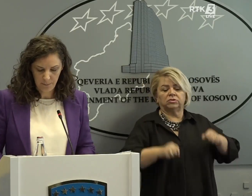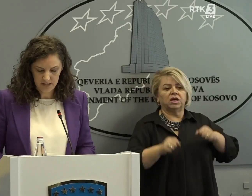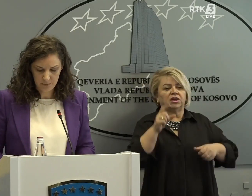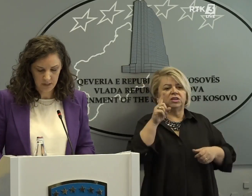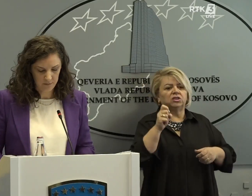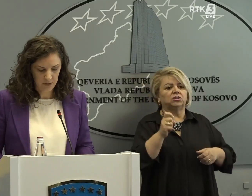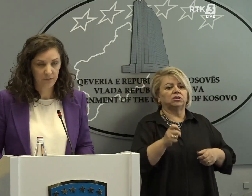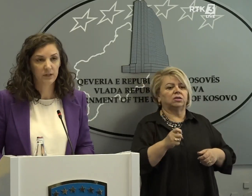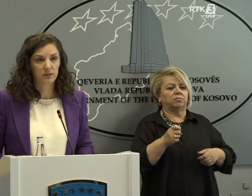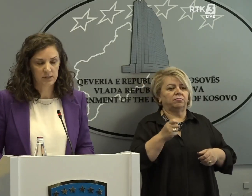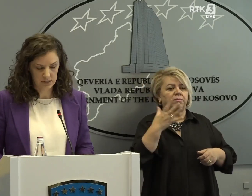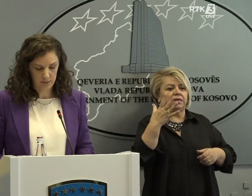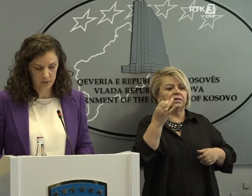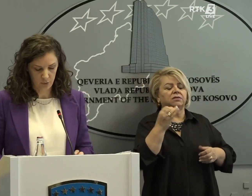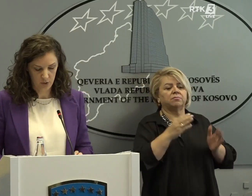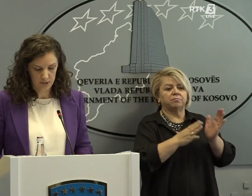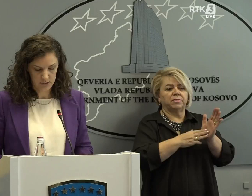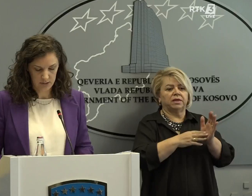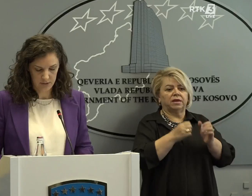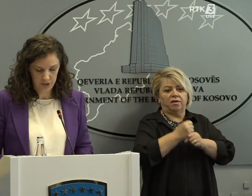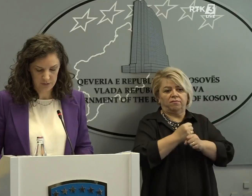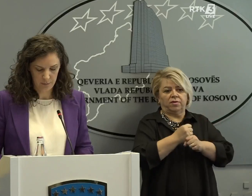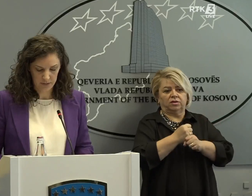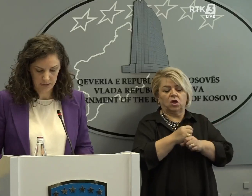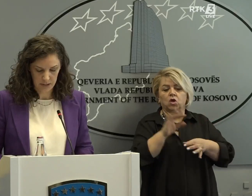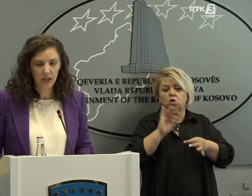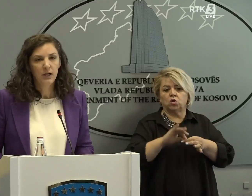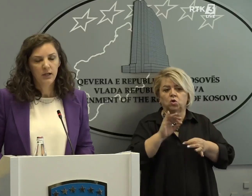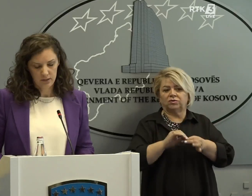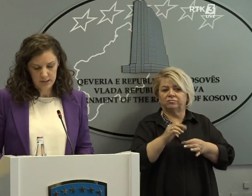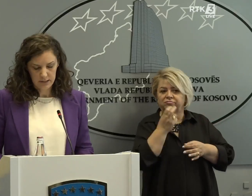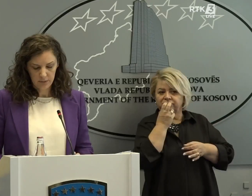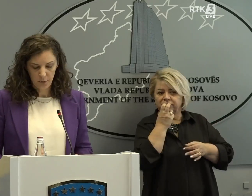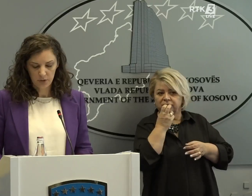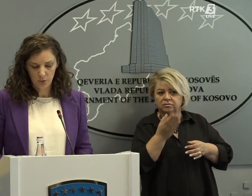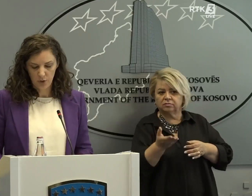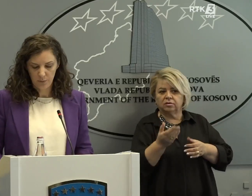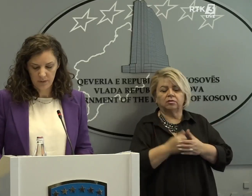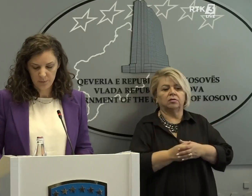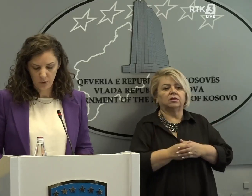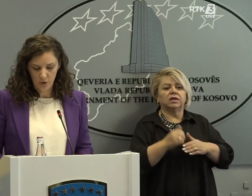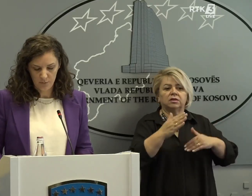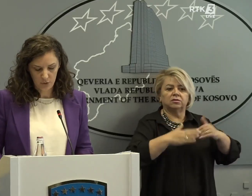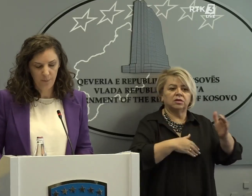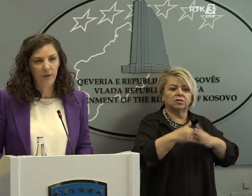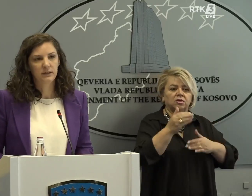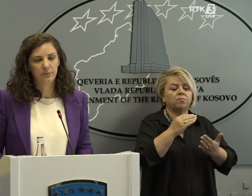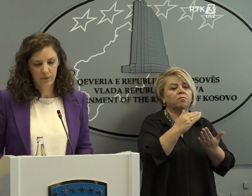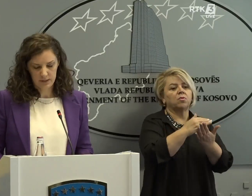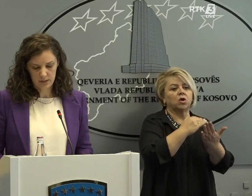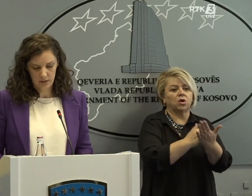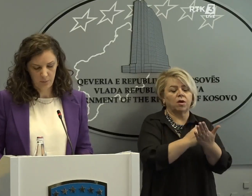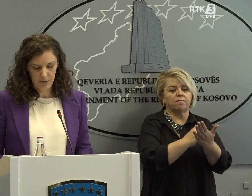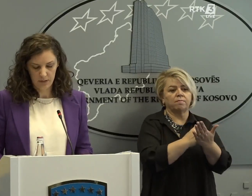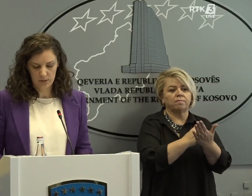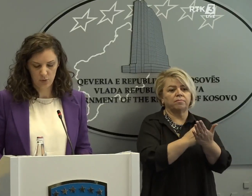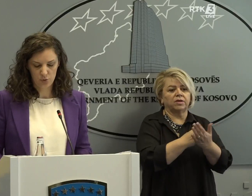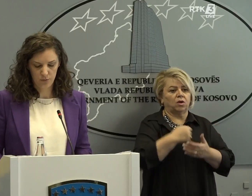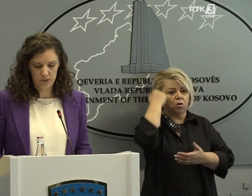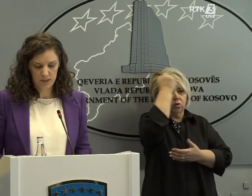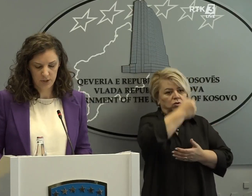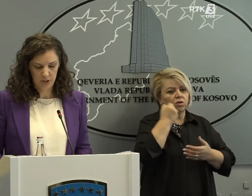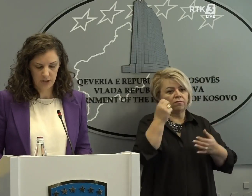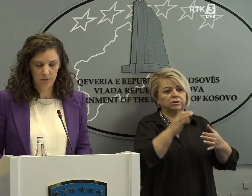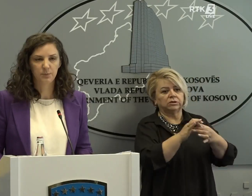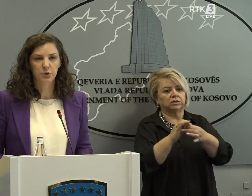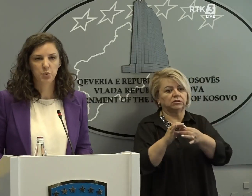125 megawattëve të sistemit të ruajtjes së energjisë me bateri, të cilat po ndërtojmë përmes programit kompakt mes Republikës së